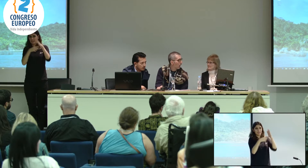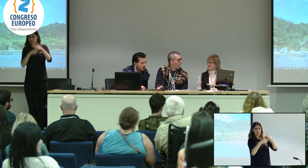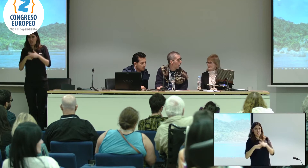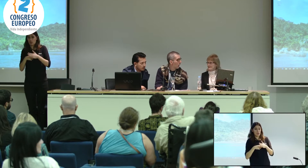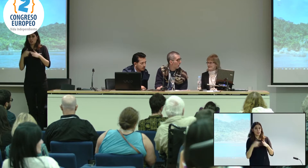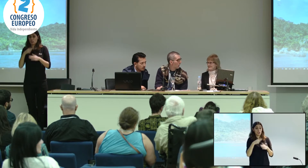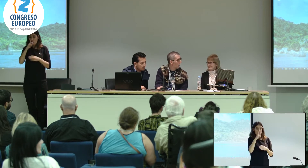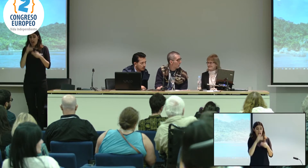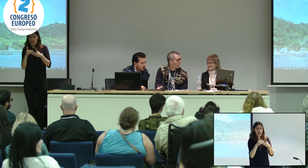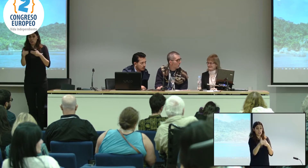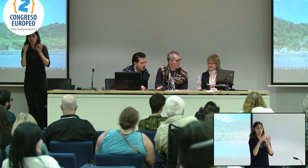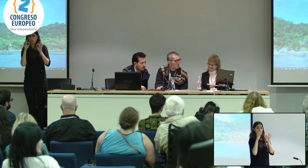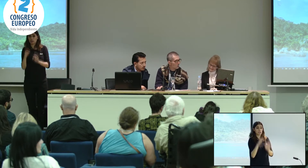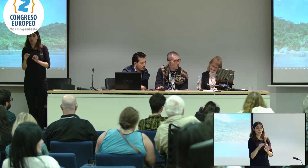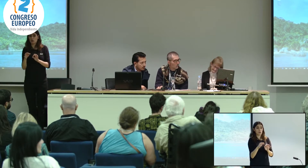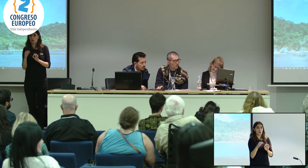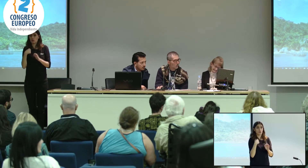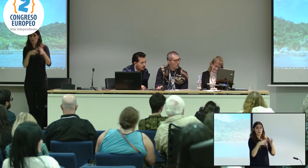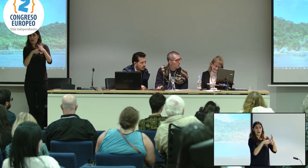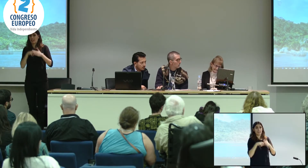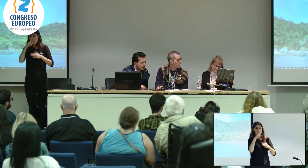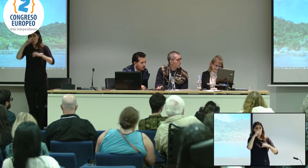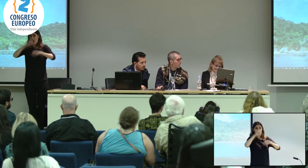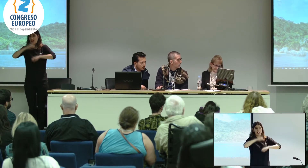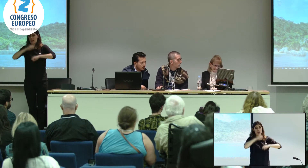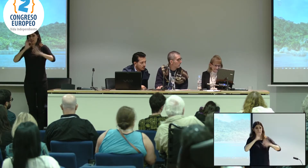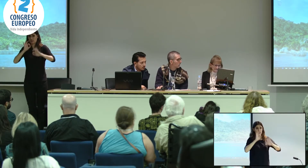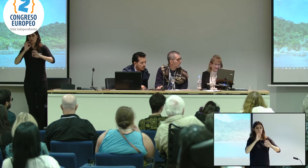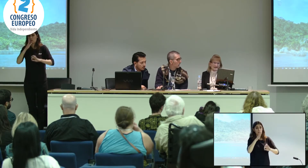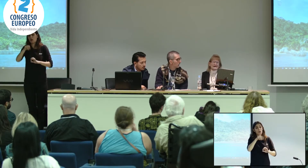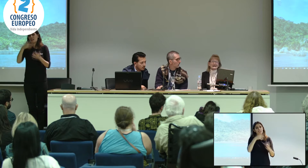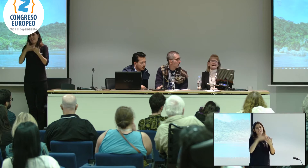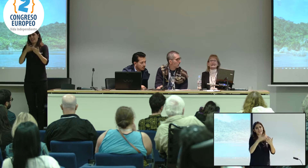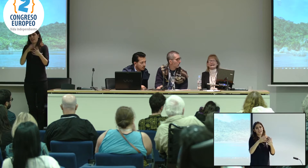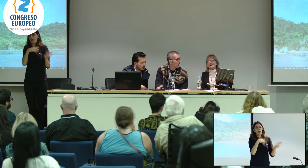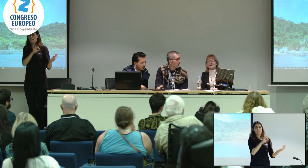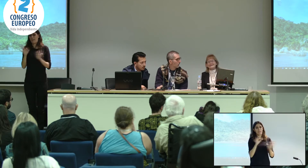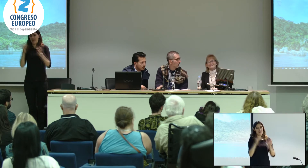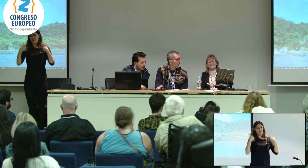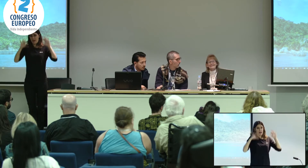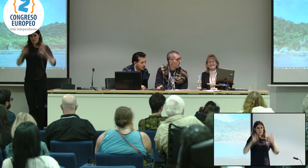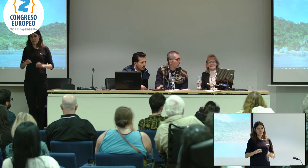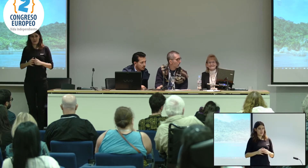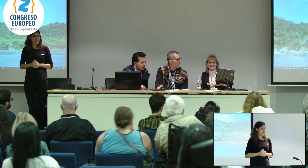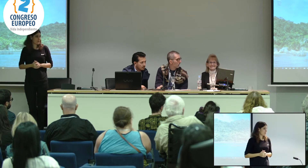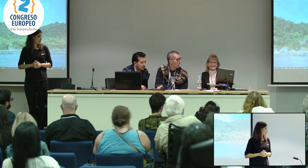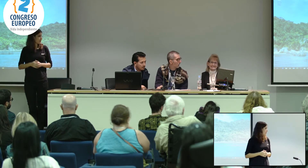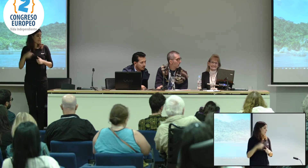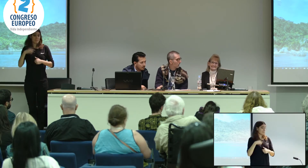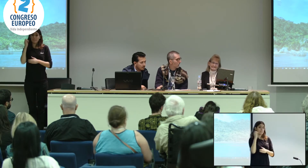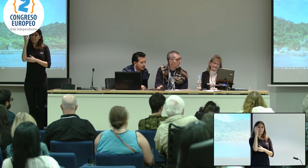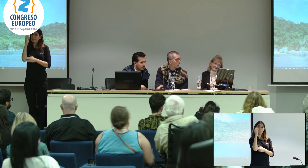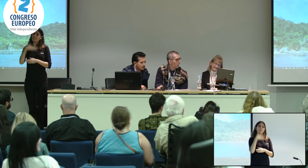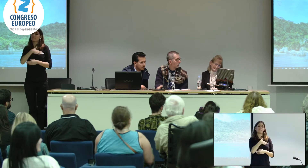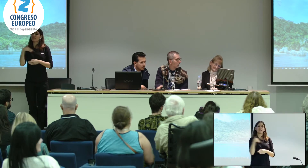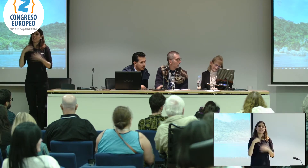años más, también seré marginada por mi edad, pero para esa batalla, ya estoy preparada. Con esta ponencia